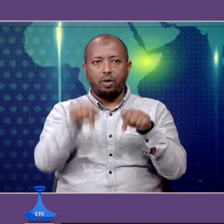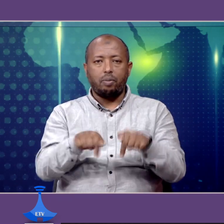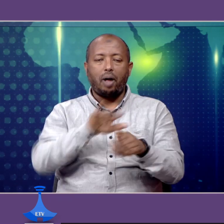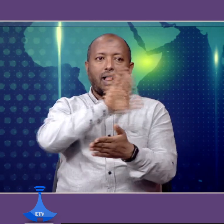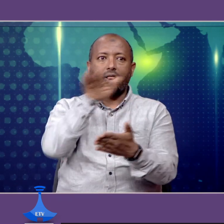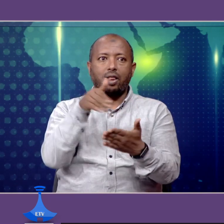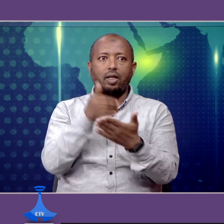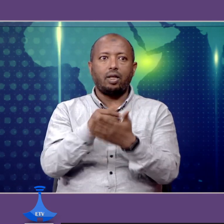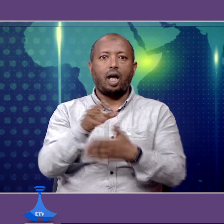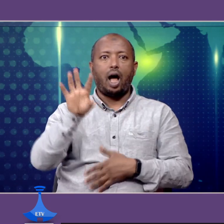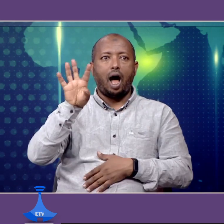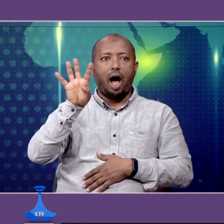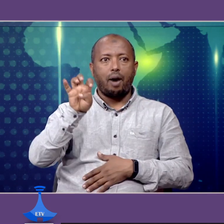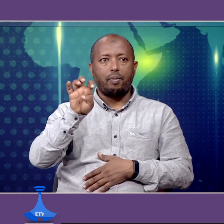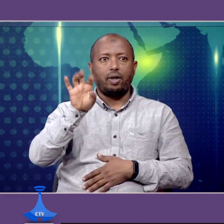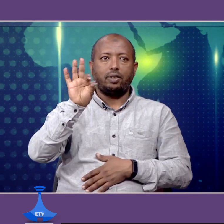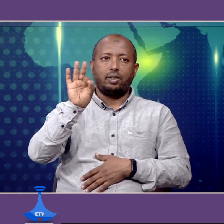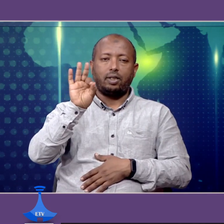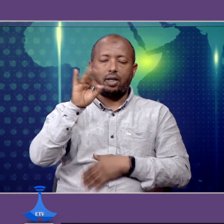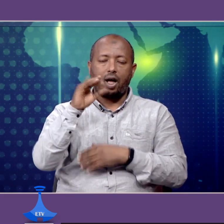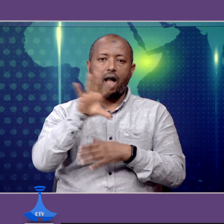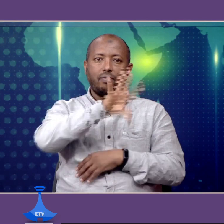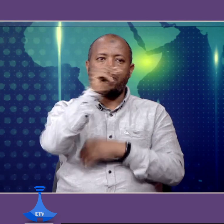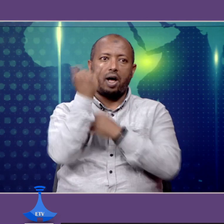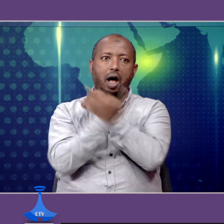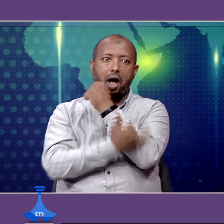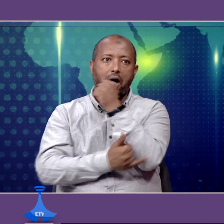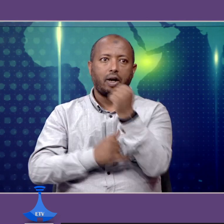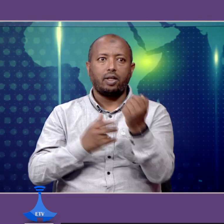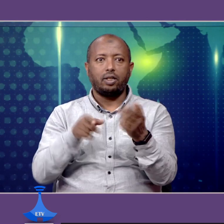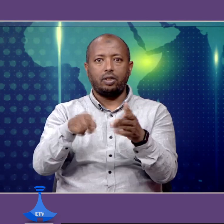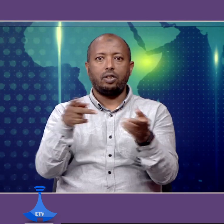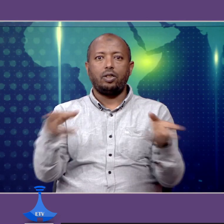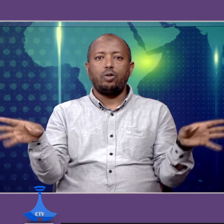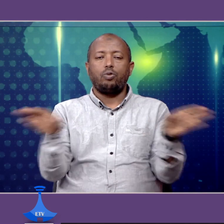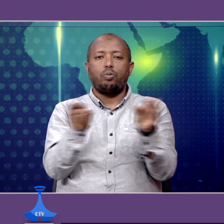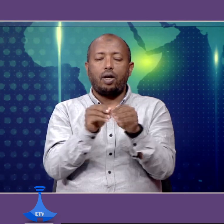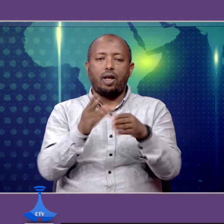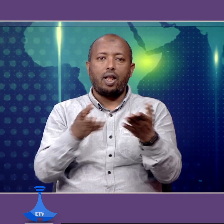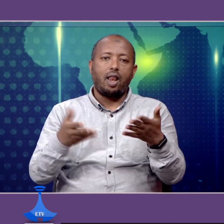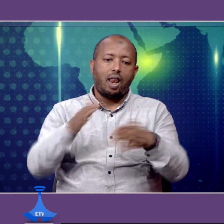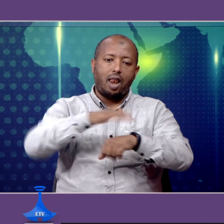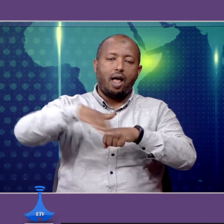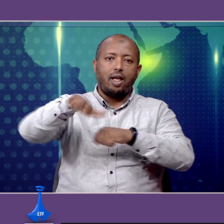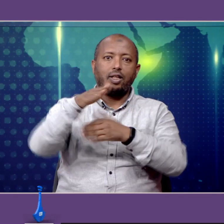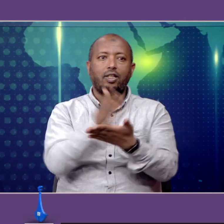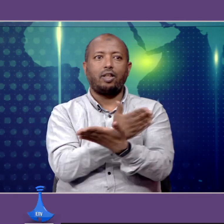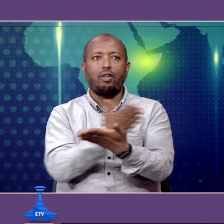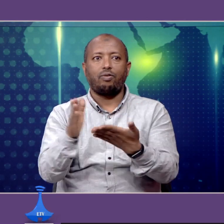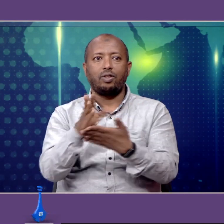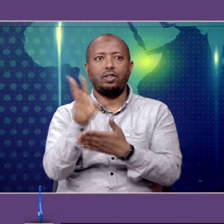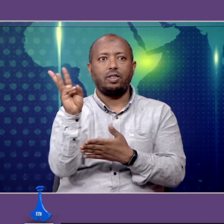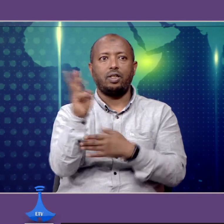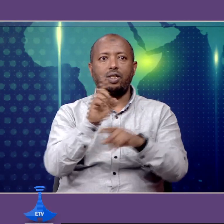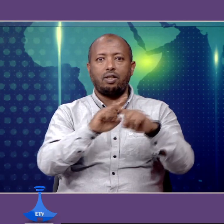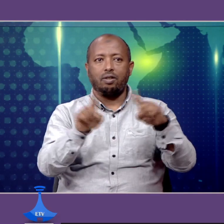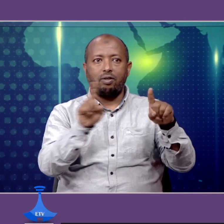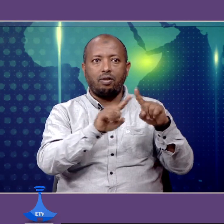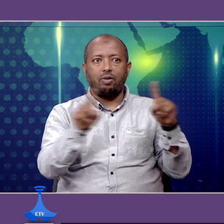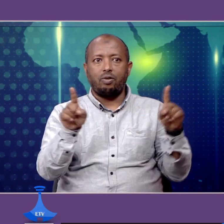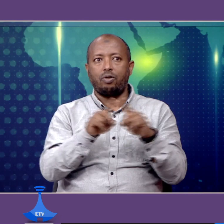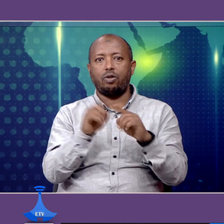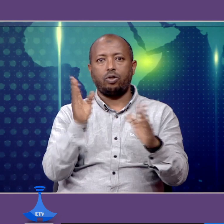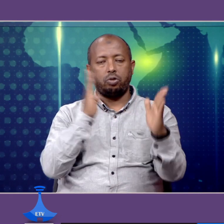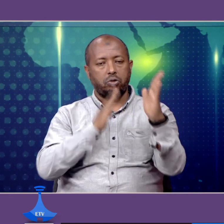በአጠቃላይ 49 የአፍሪካ ሀገራት ልዑካን ቡድን እዚህ ጉባኤ ተካፍለዋል። 6ቶቹ የተለያየ ክልከላ